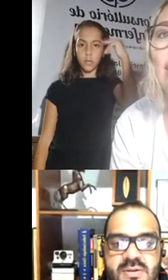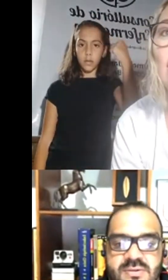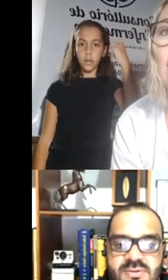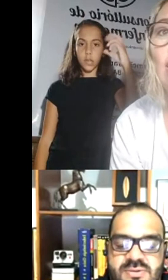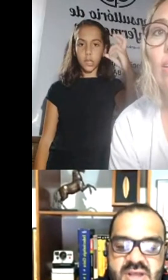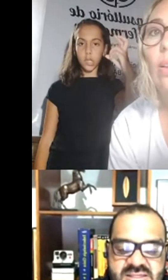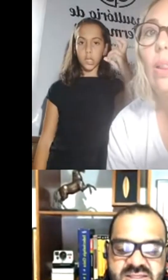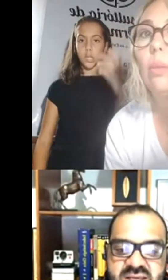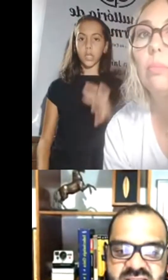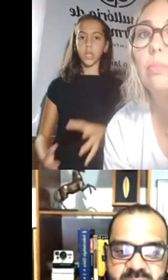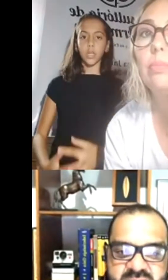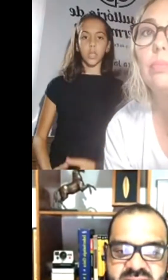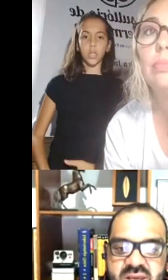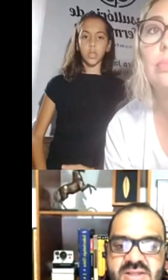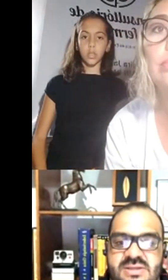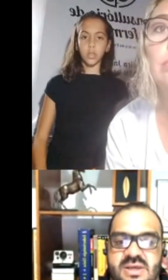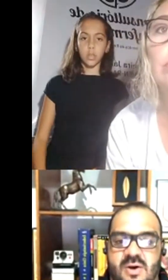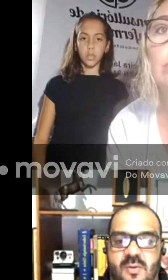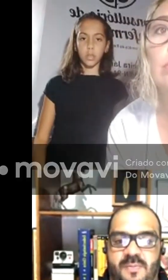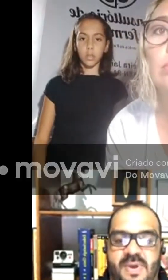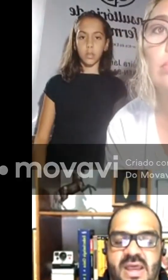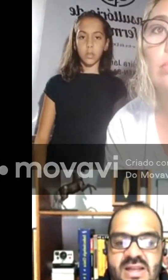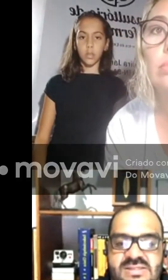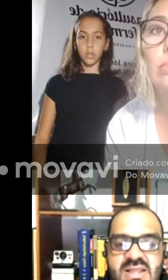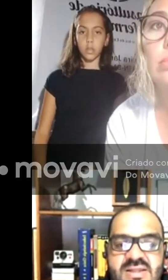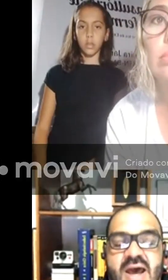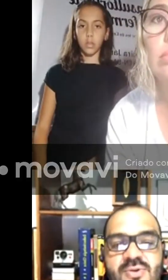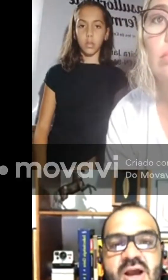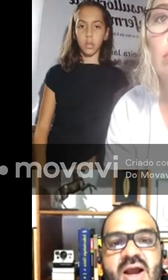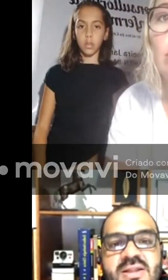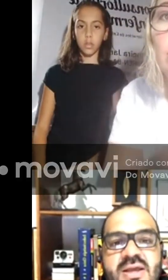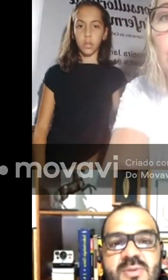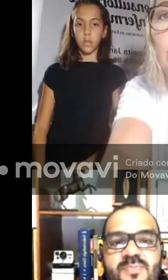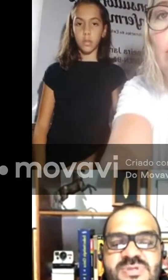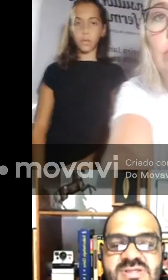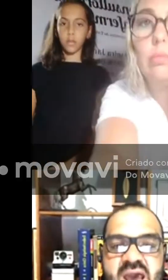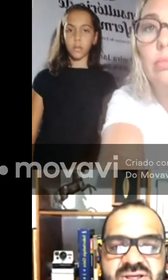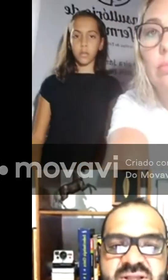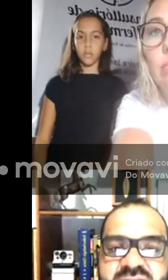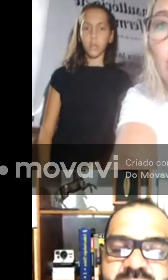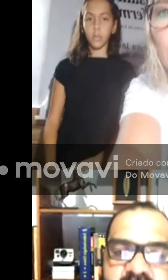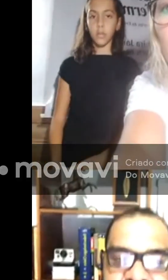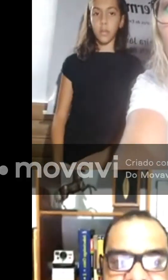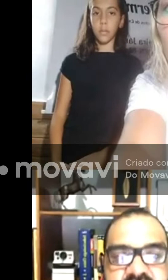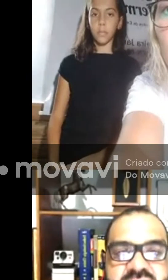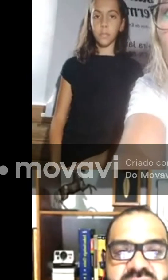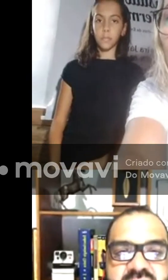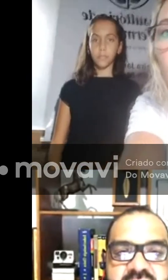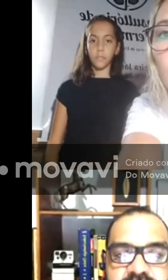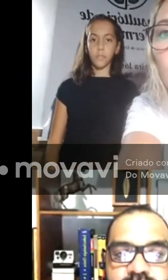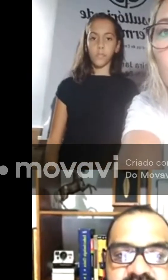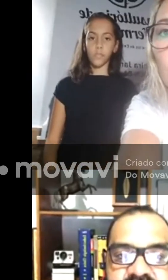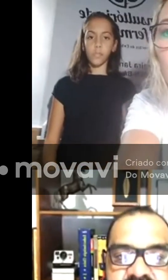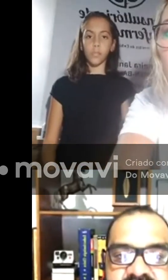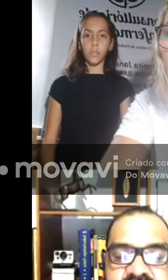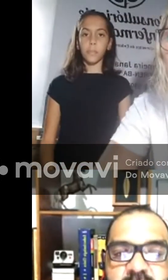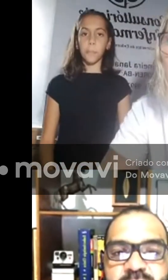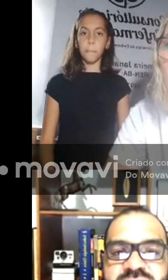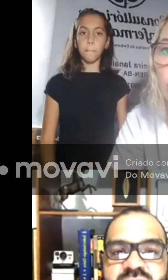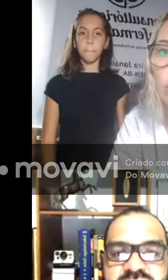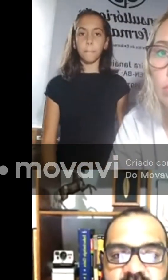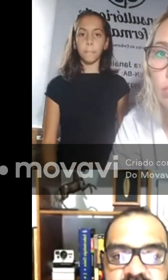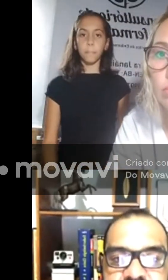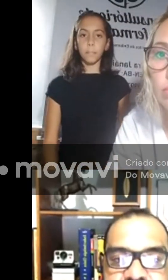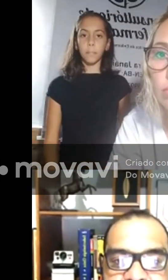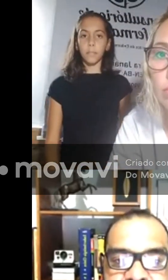Sim. Desses 15 pacientes, eles sentaram na cadeira e 7 desses pacientes, dos 15, me